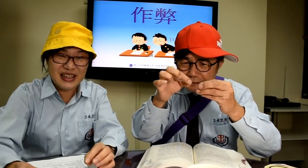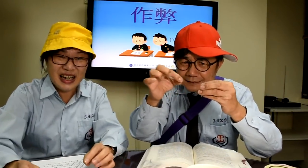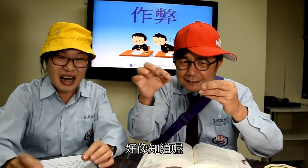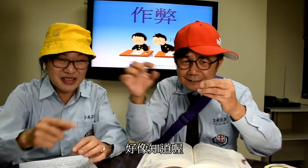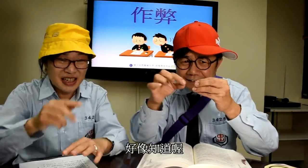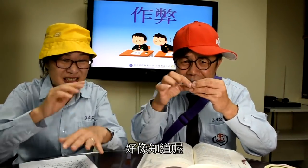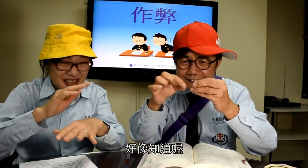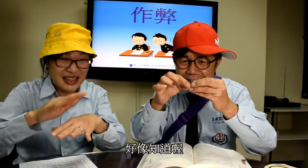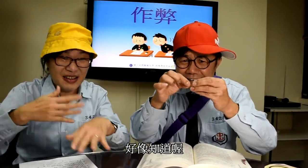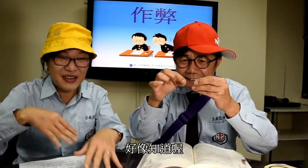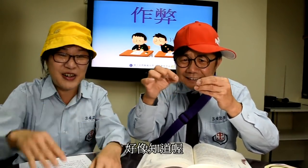好像知道哦，